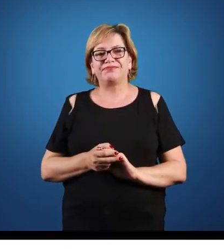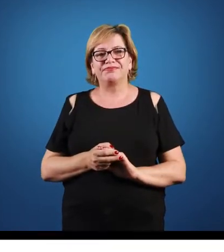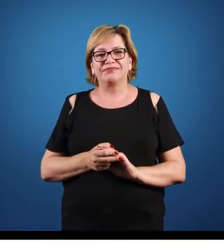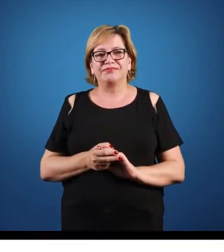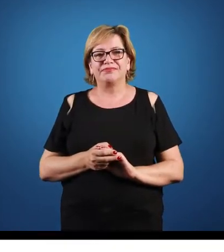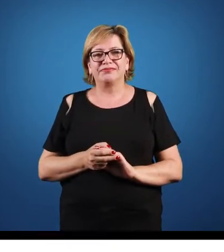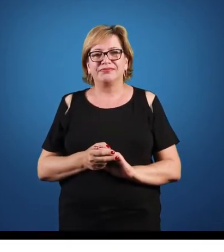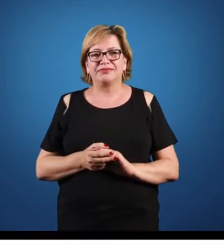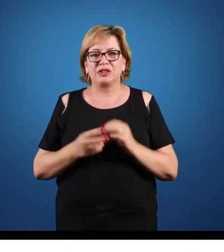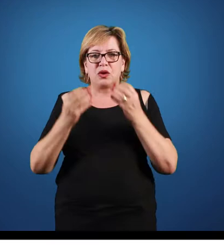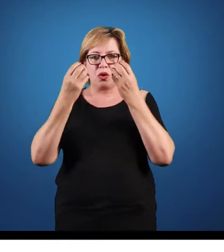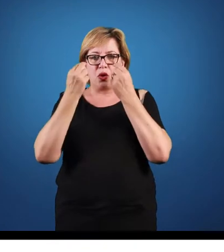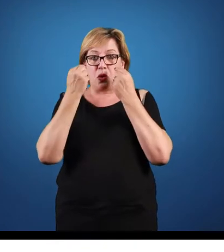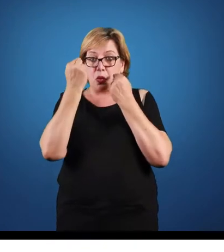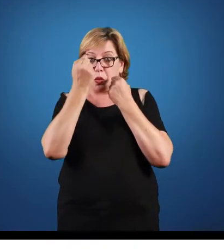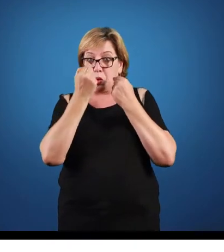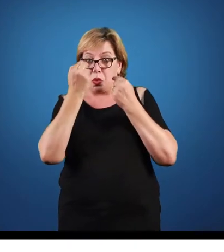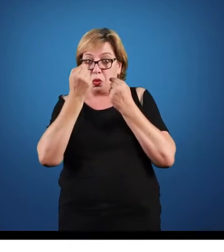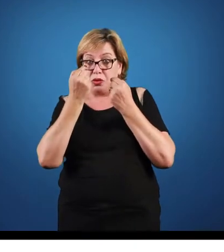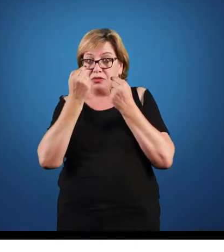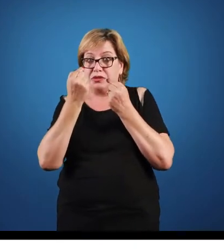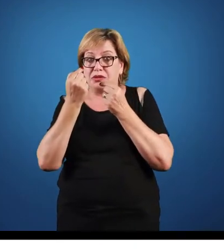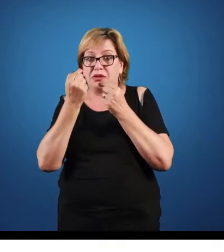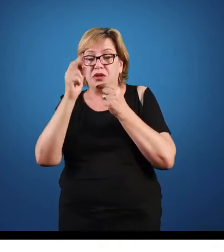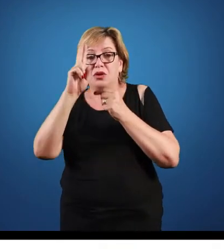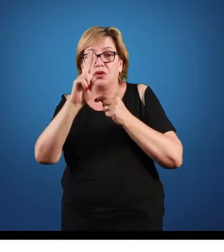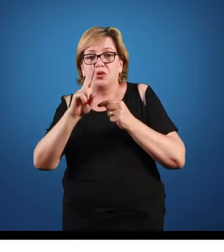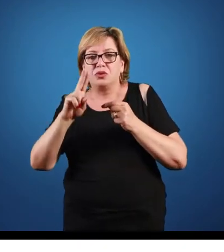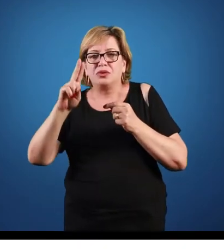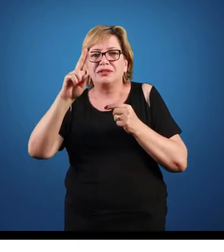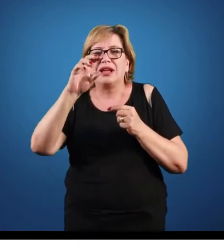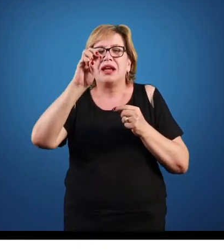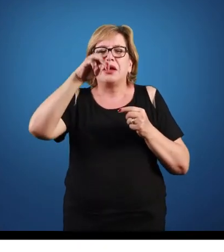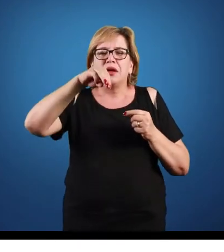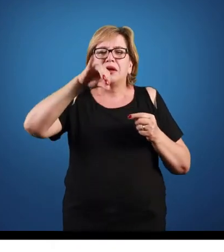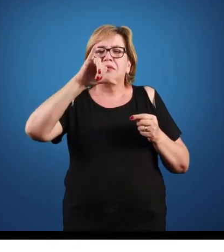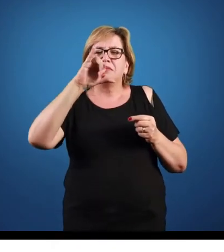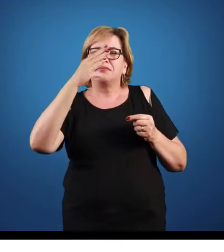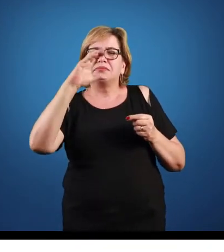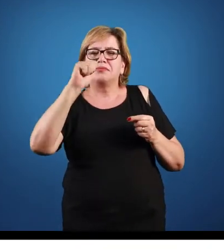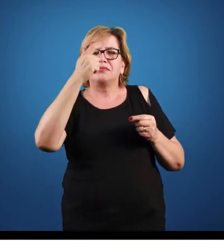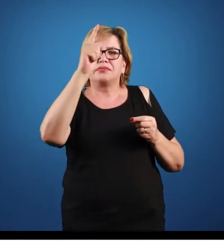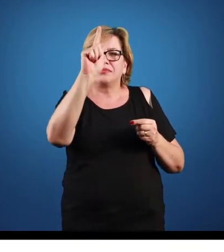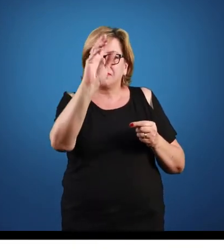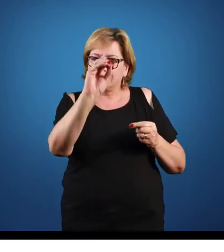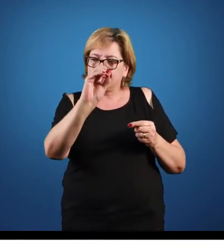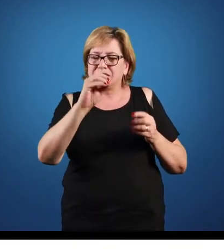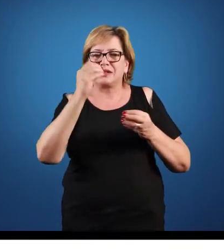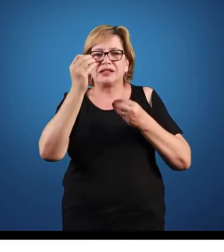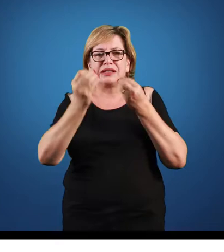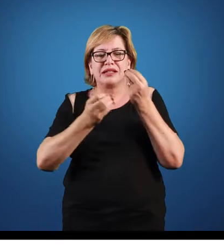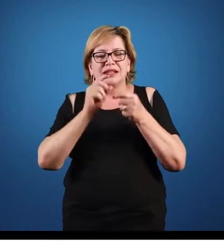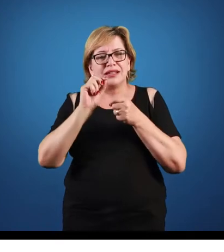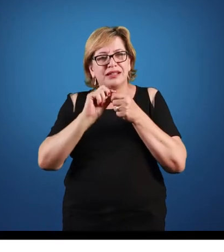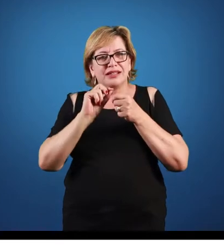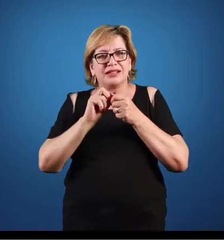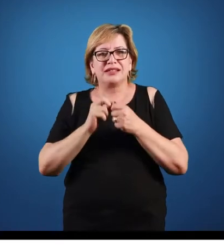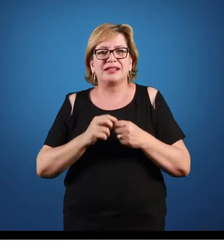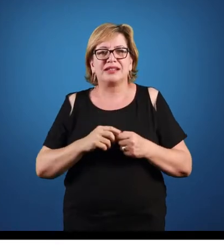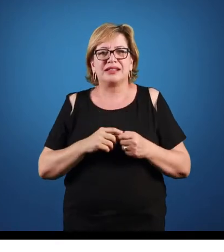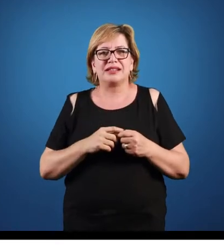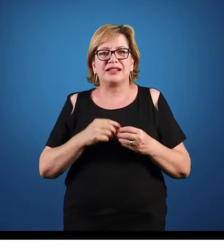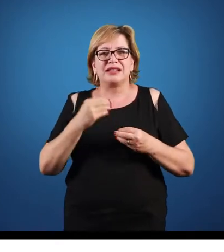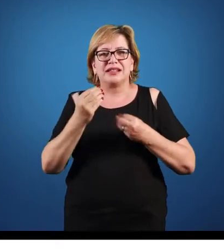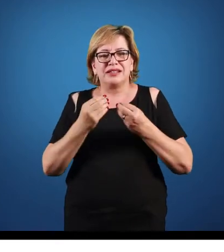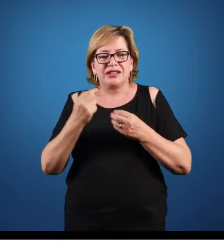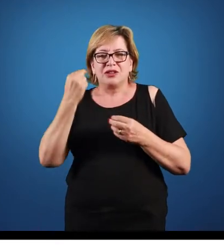os olhos apenas separados é é utilizado missang dessas que a gente comprando qualquer loja que tem a ambição de ter